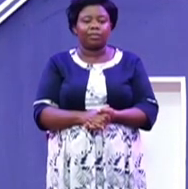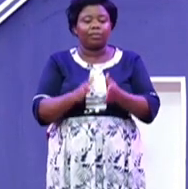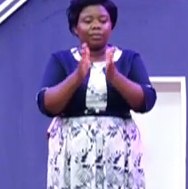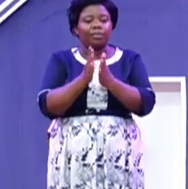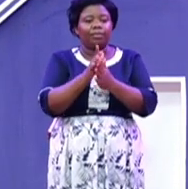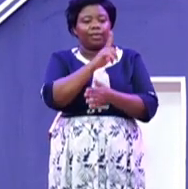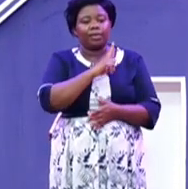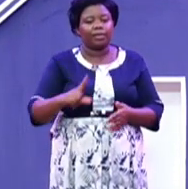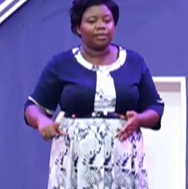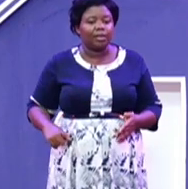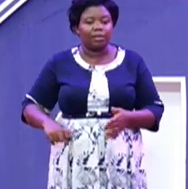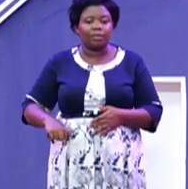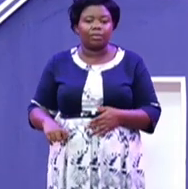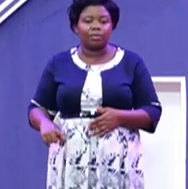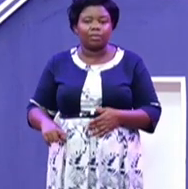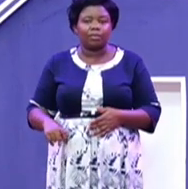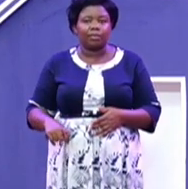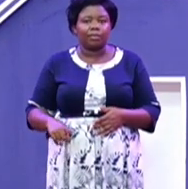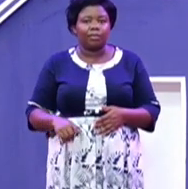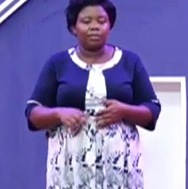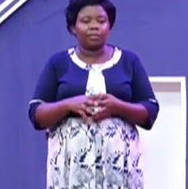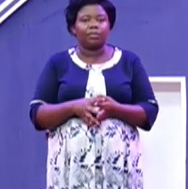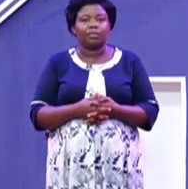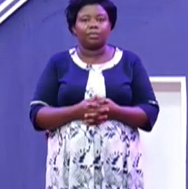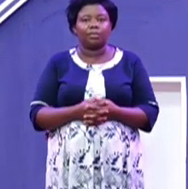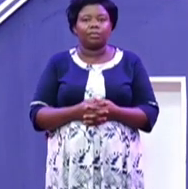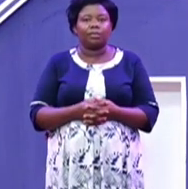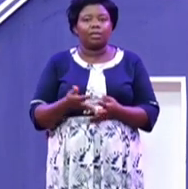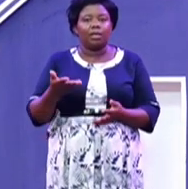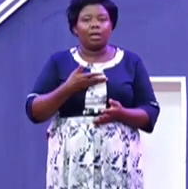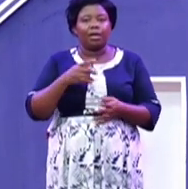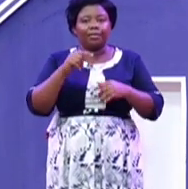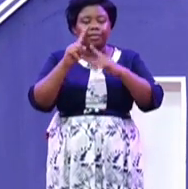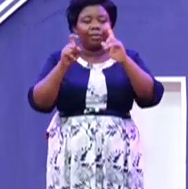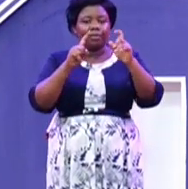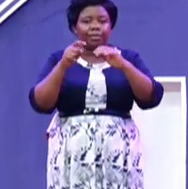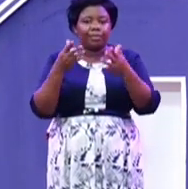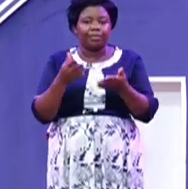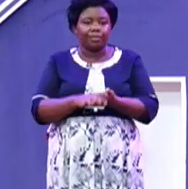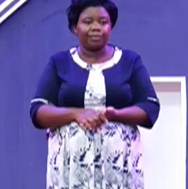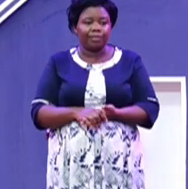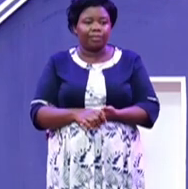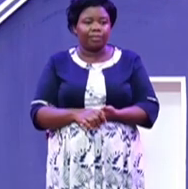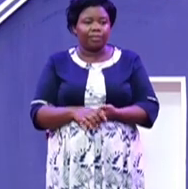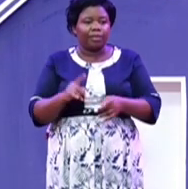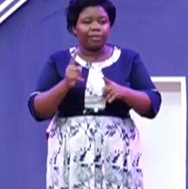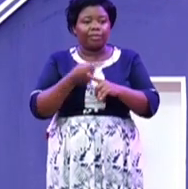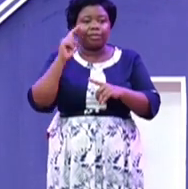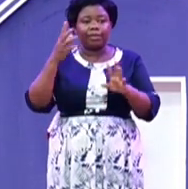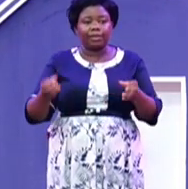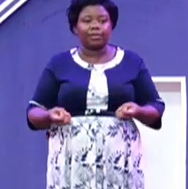Mukama yebazibwe musumba amina nina ekibuuzo kiva mu First